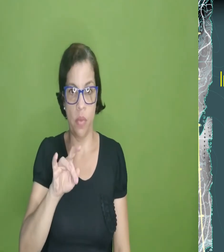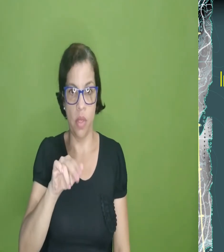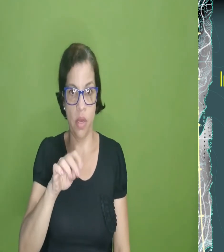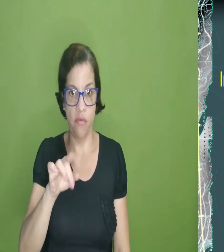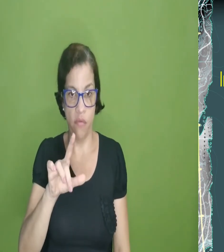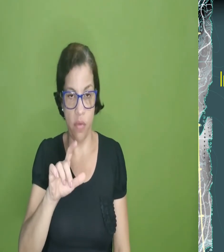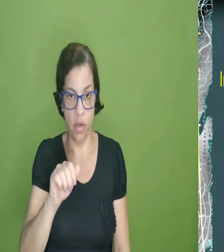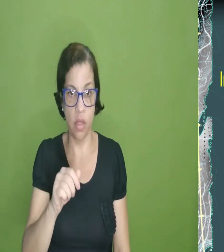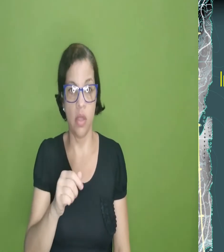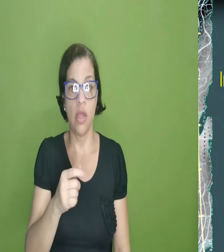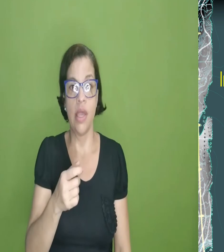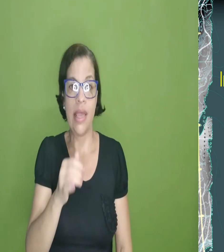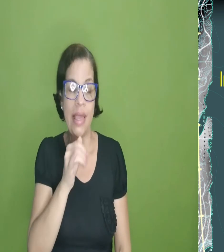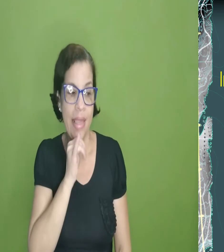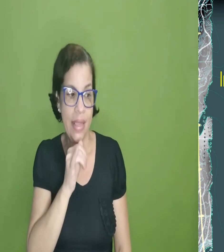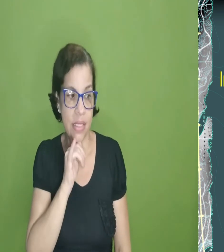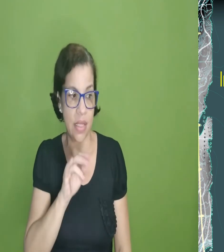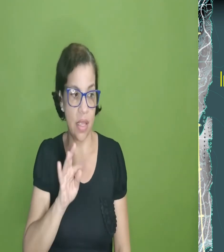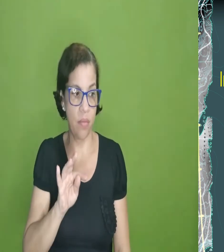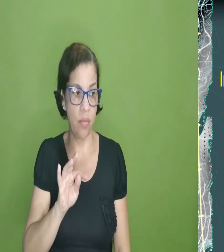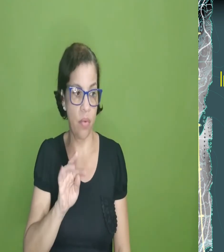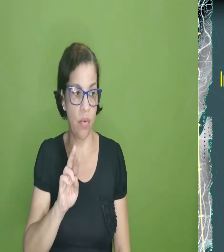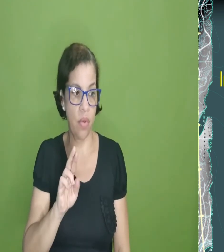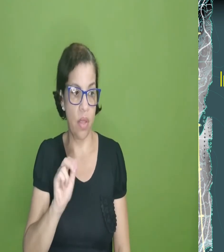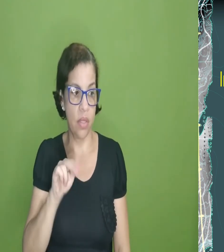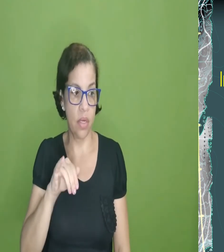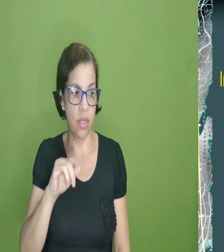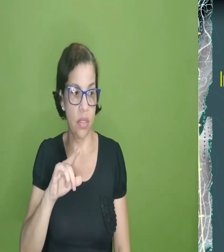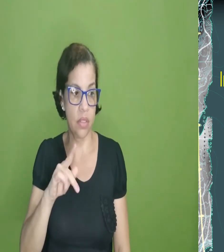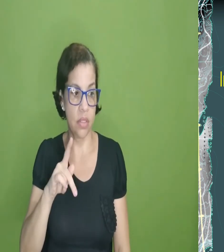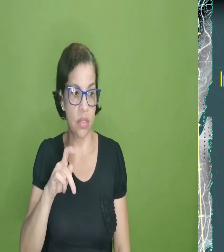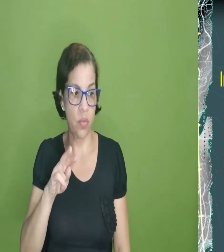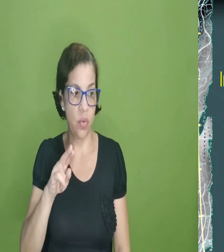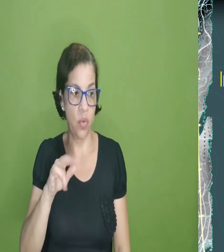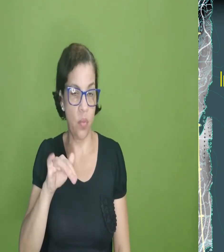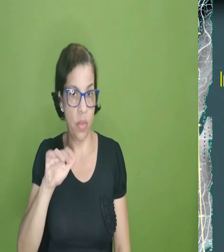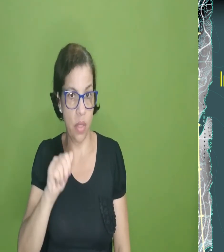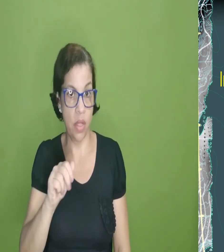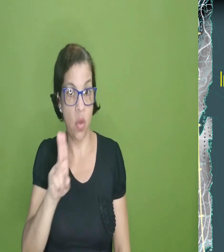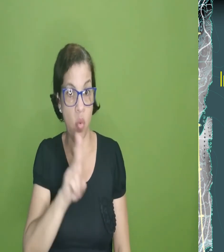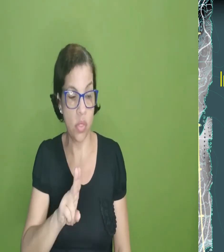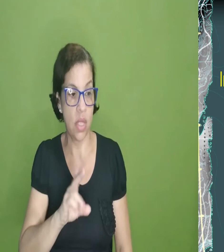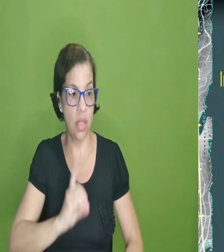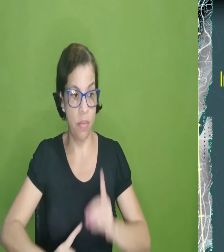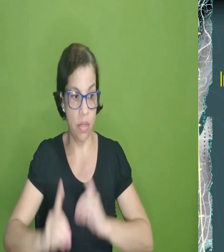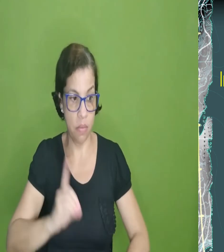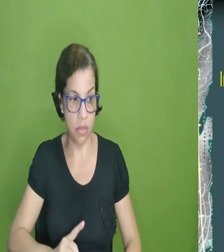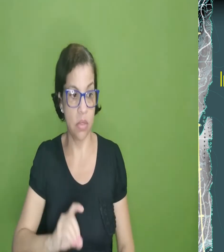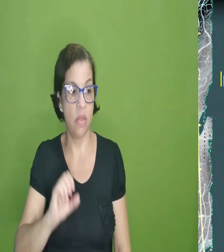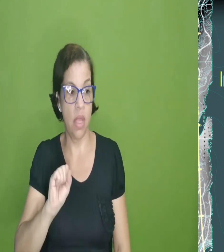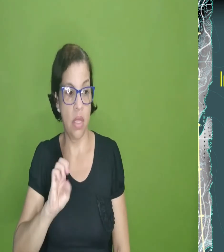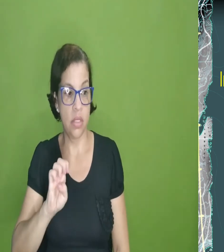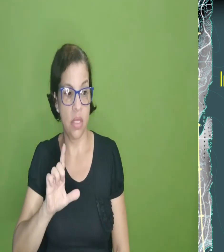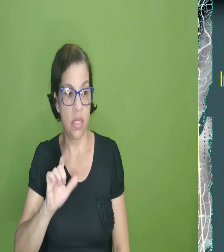anteriormente como antidepressivo, e a selegilina, usada atualmente no tratamento do mal de Parkinson, e também